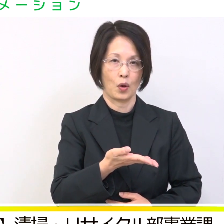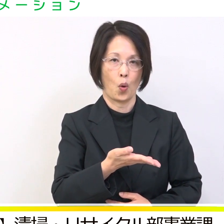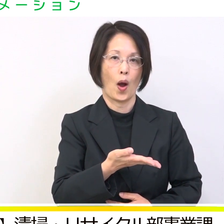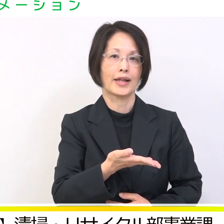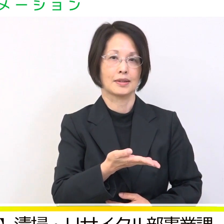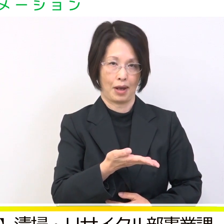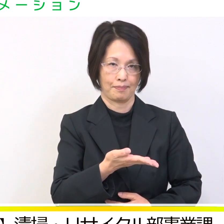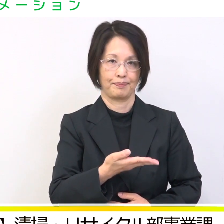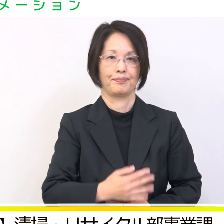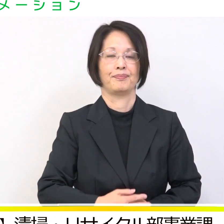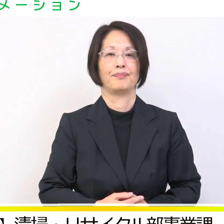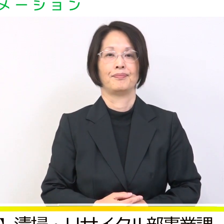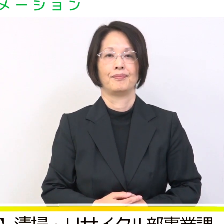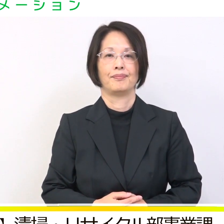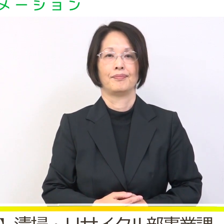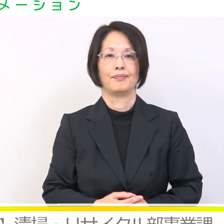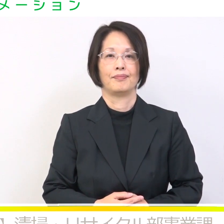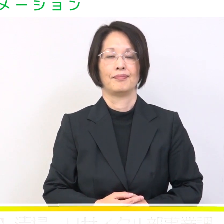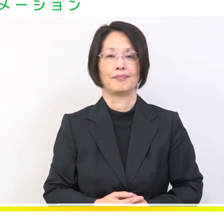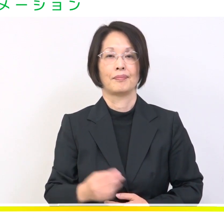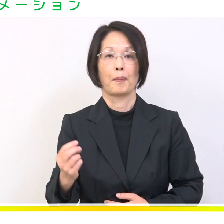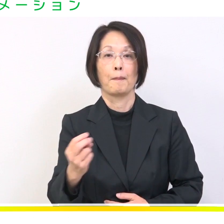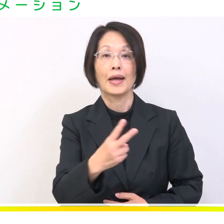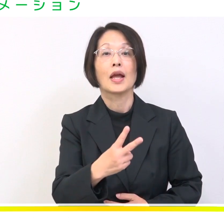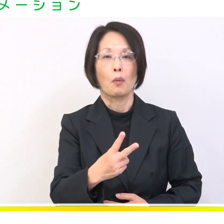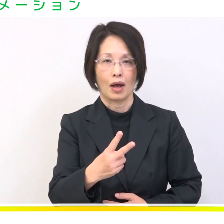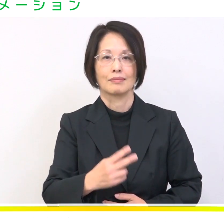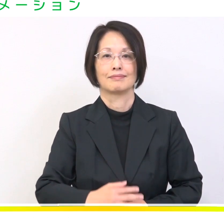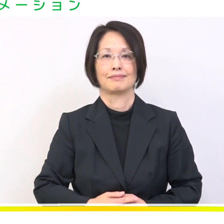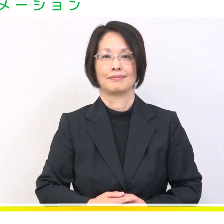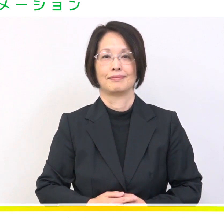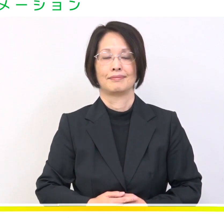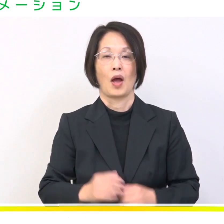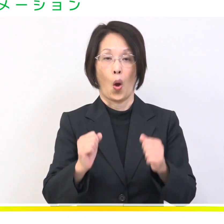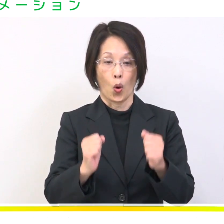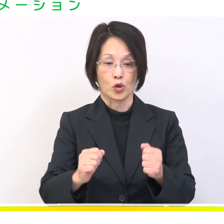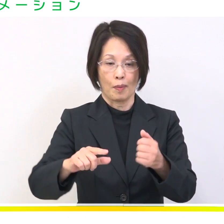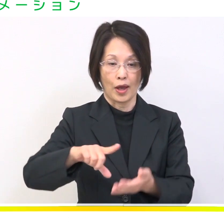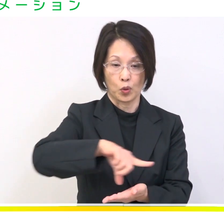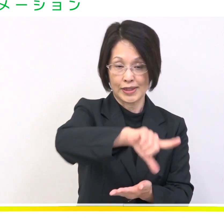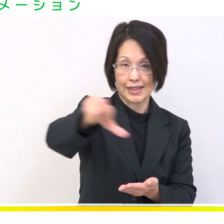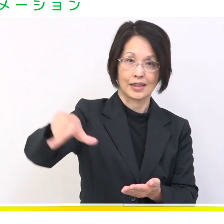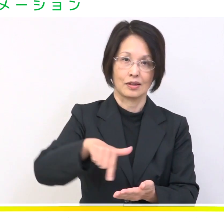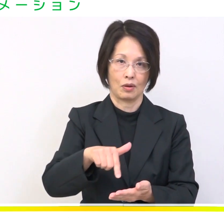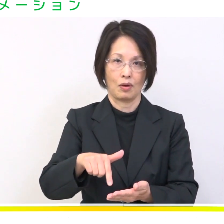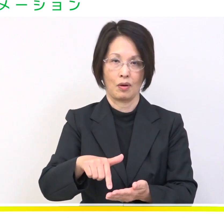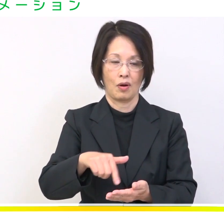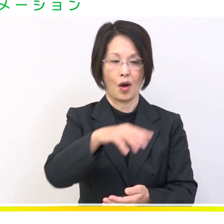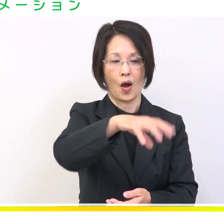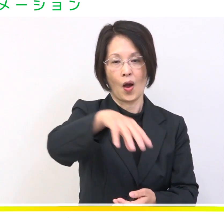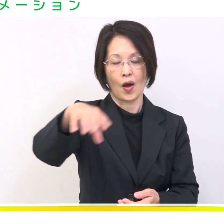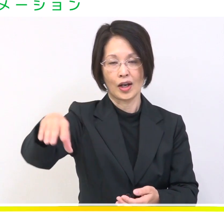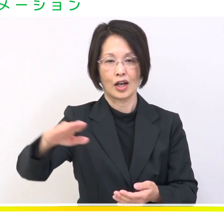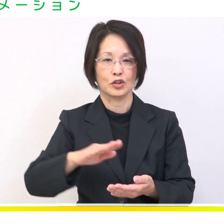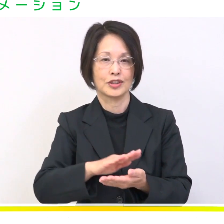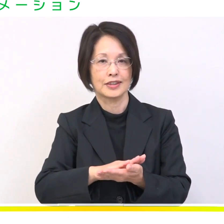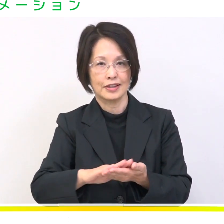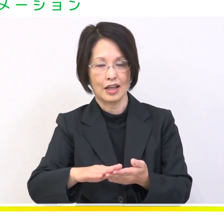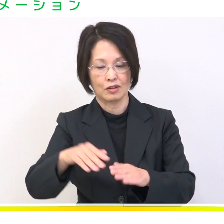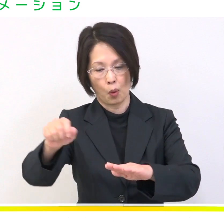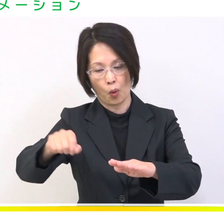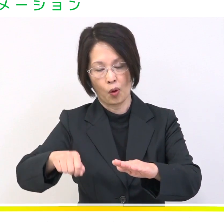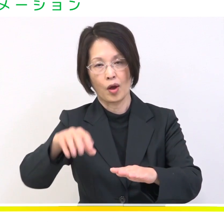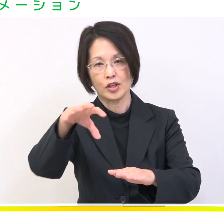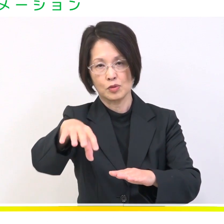58番またはお住まいの地域のか区清掃事務所まで